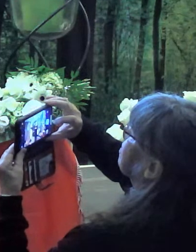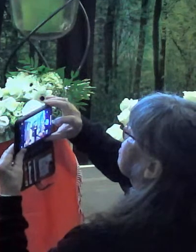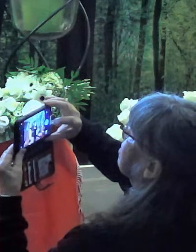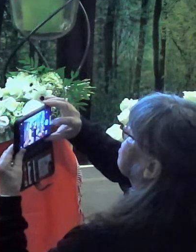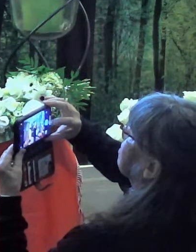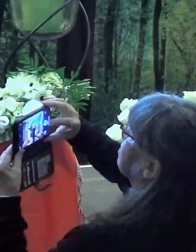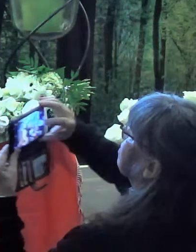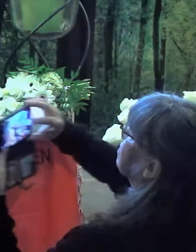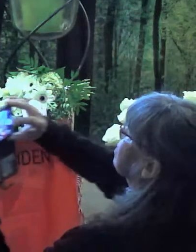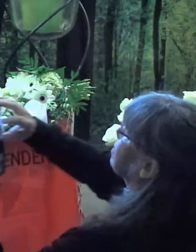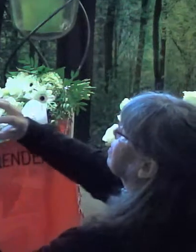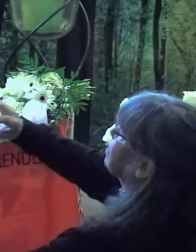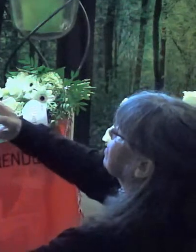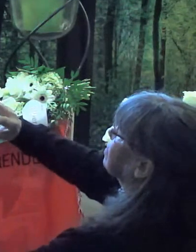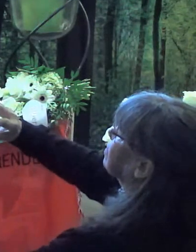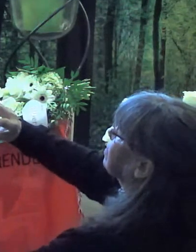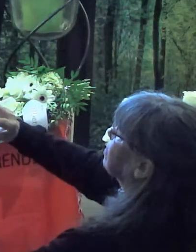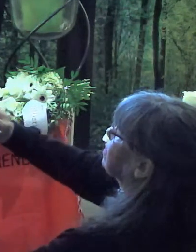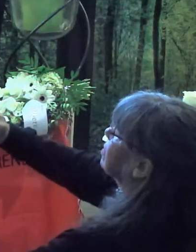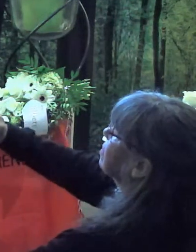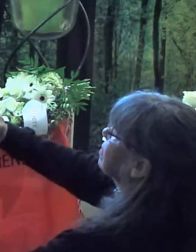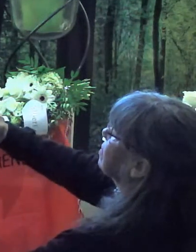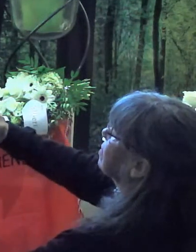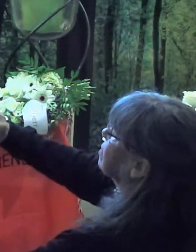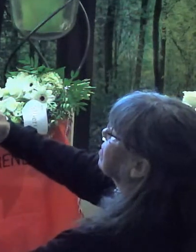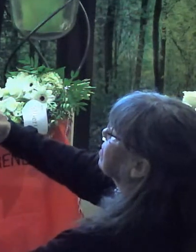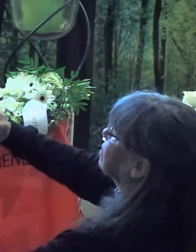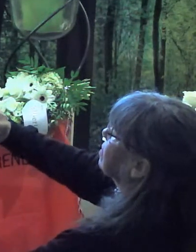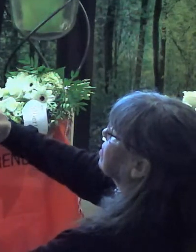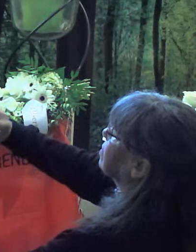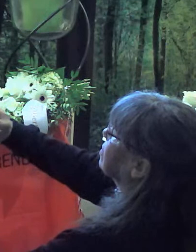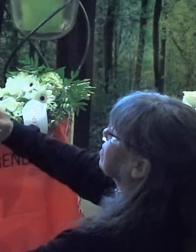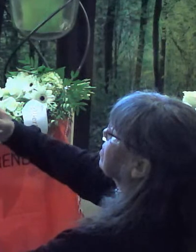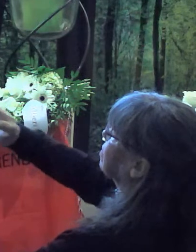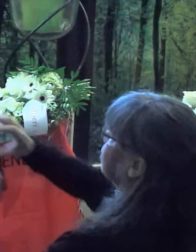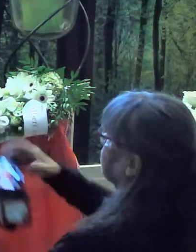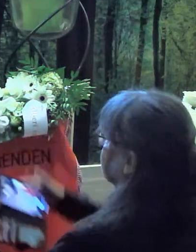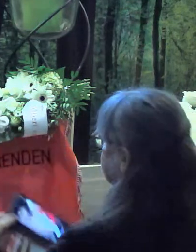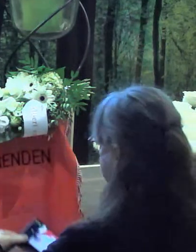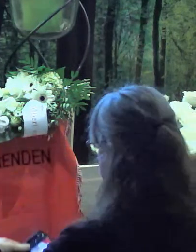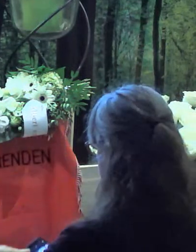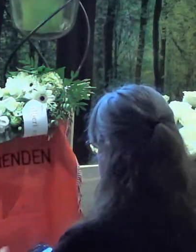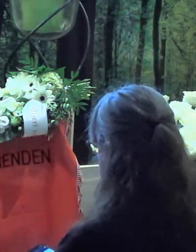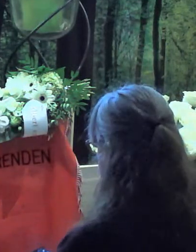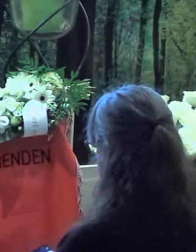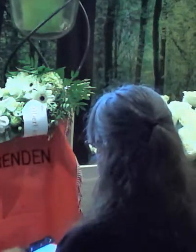Wij danken u voor uw aanwezigheid bij het afscheid van Hendrik Konings.